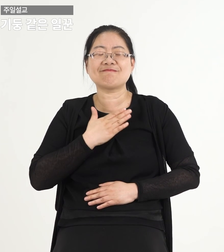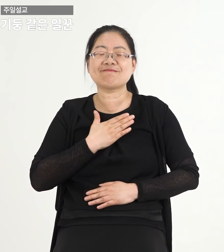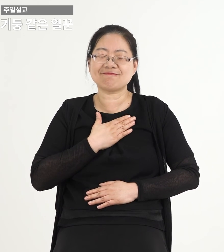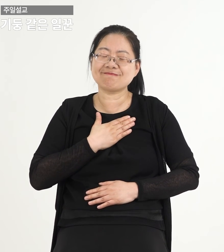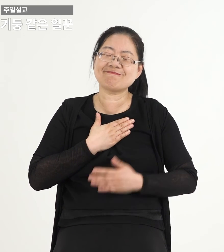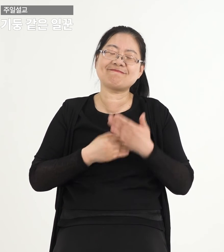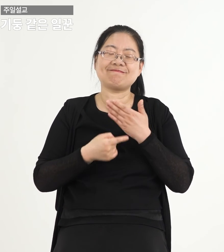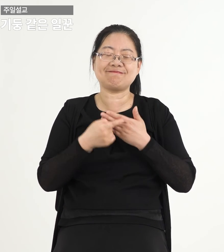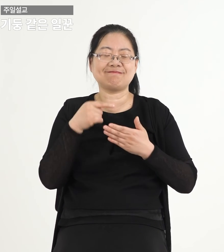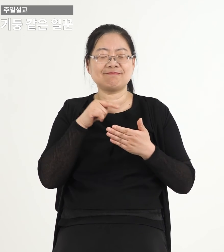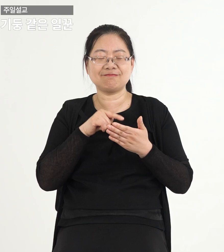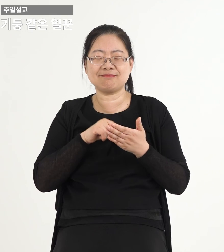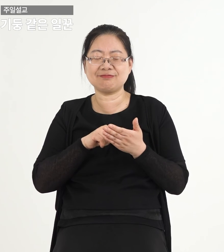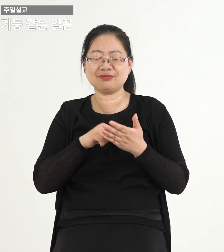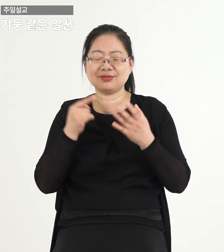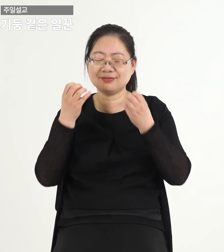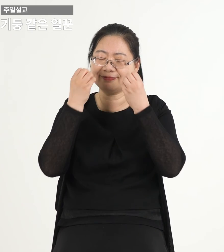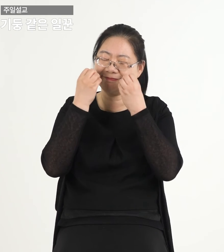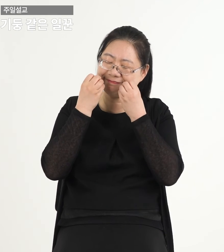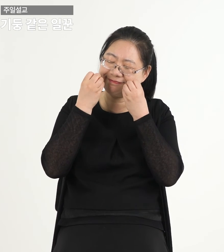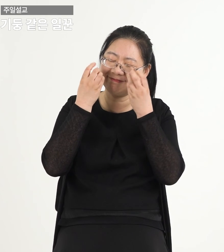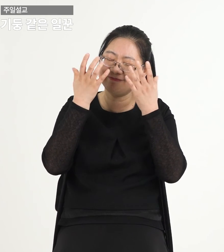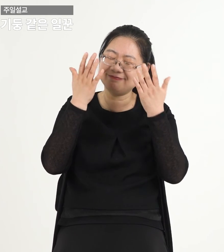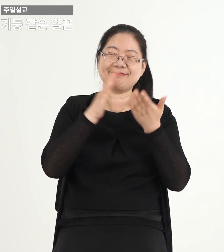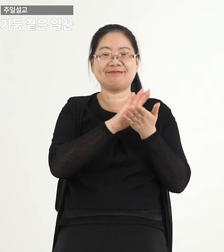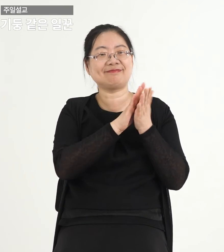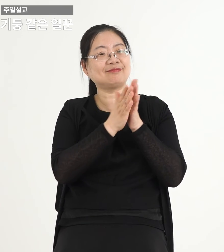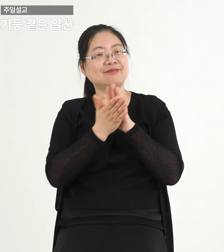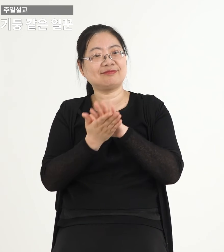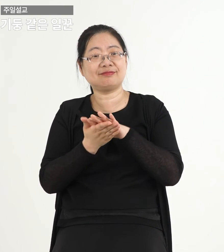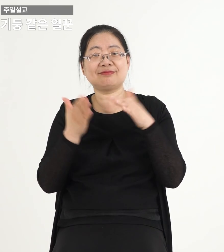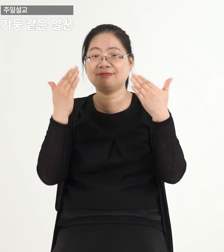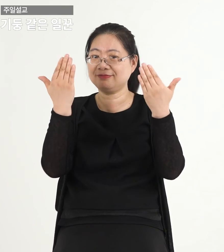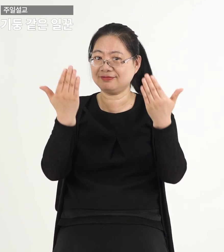마음을 새롭게 하소서. 내 마음을 새롭게